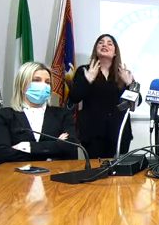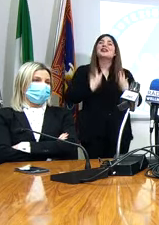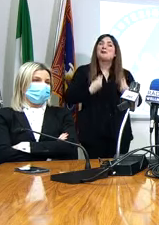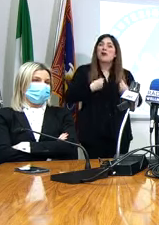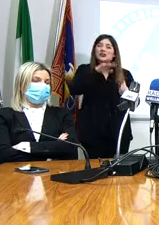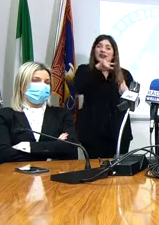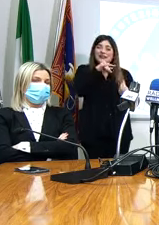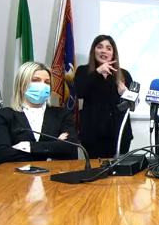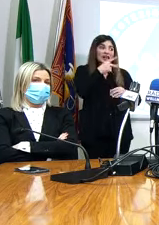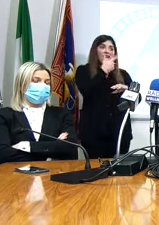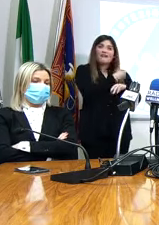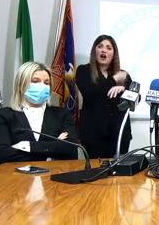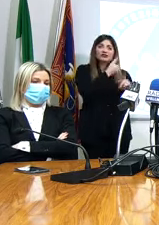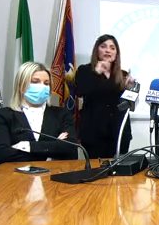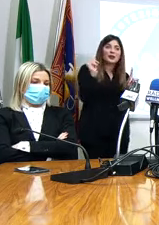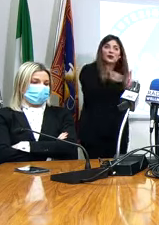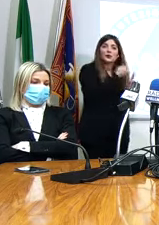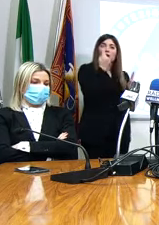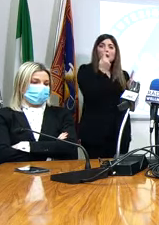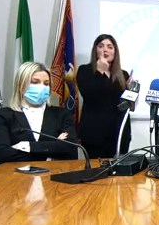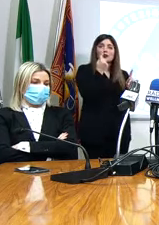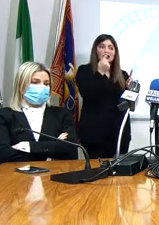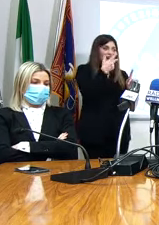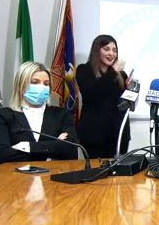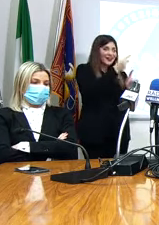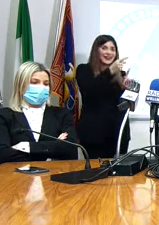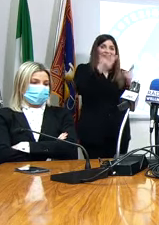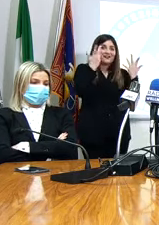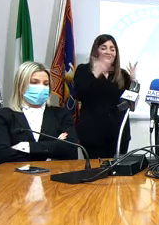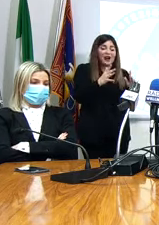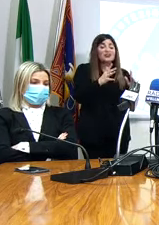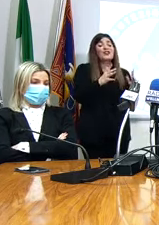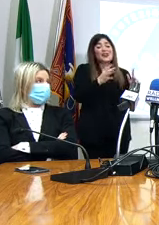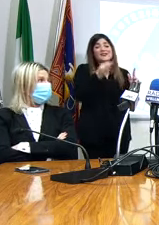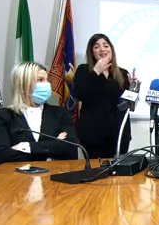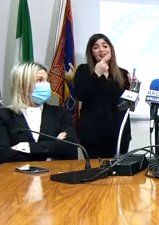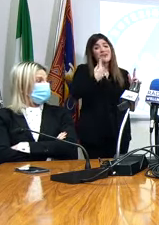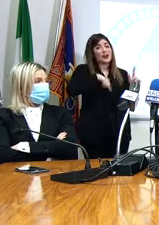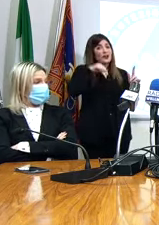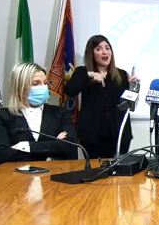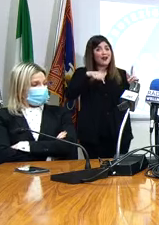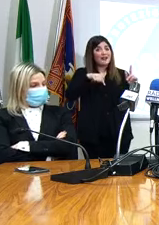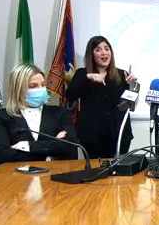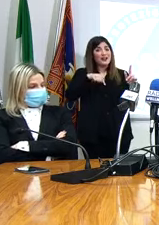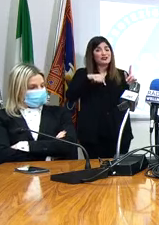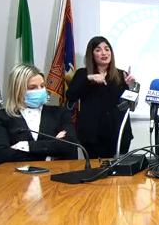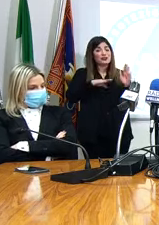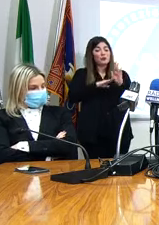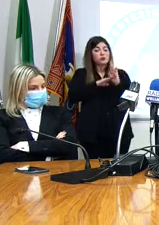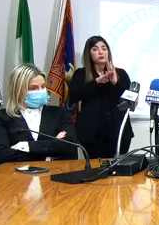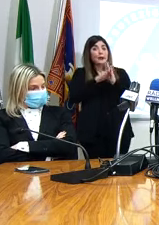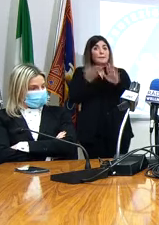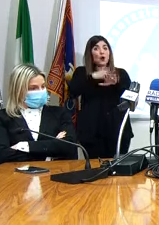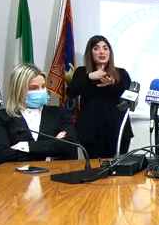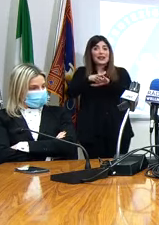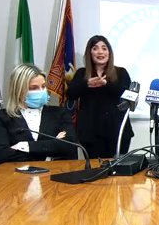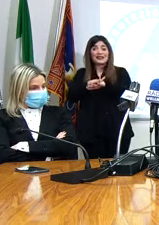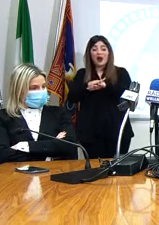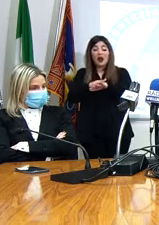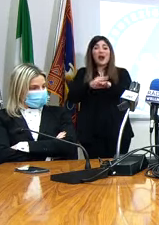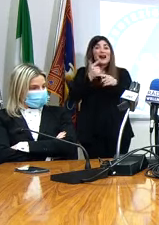mortalità. E dall'altro noi dobbiamo arrivare alla primavera, cioè dobbiamo arrivare a maggio per poter chiudere questa